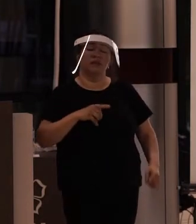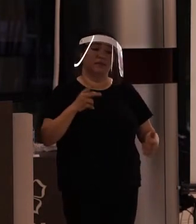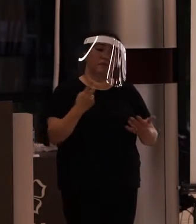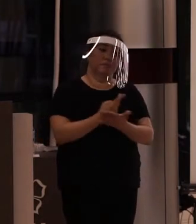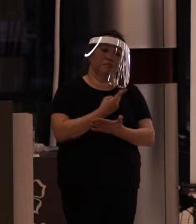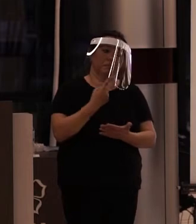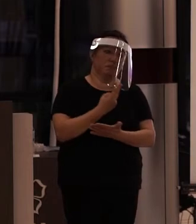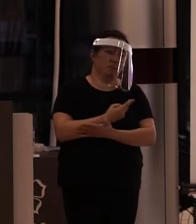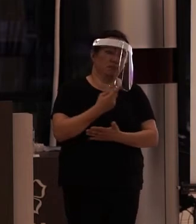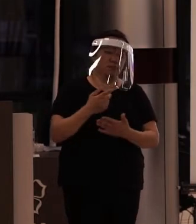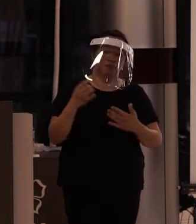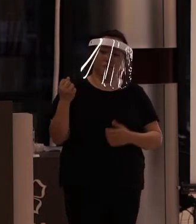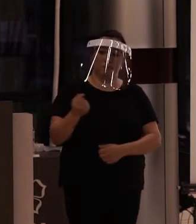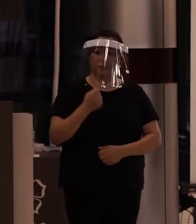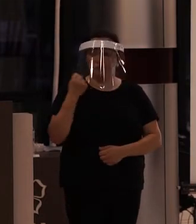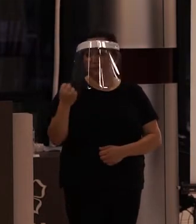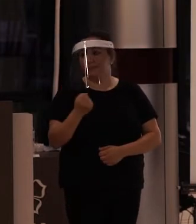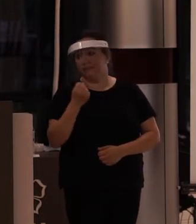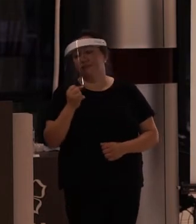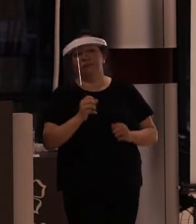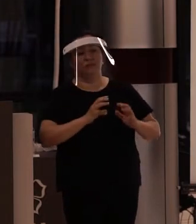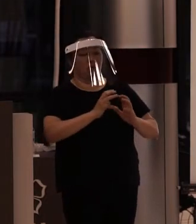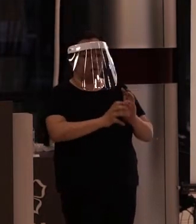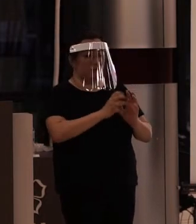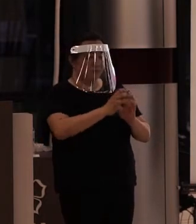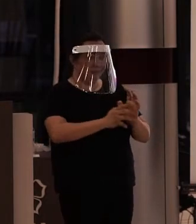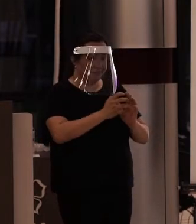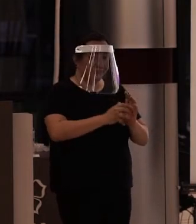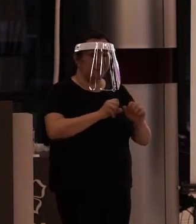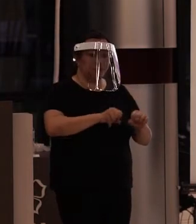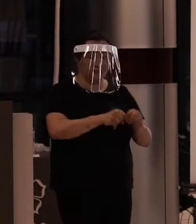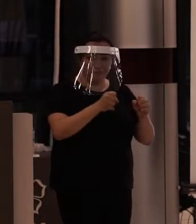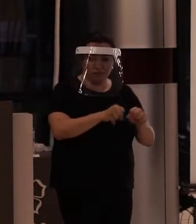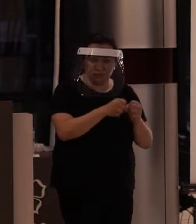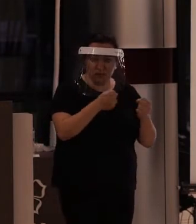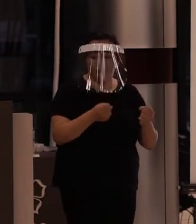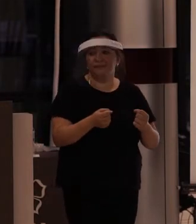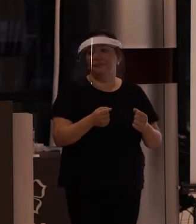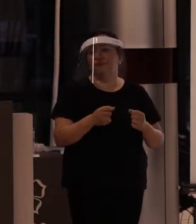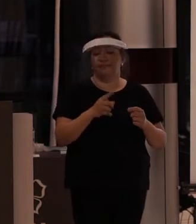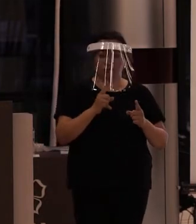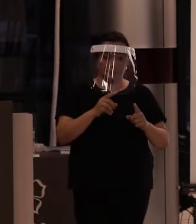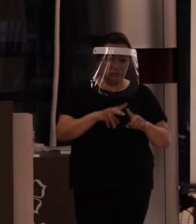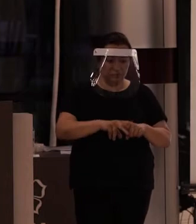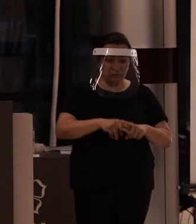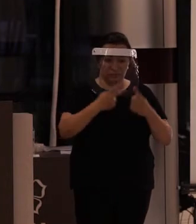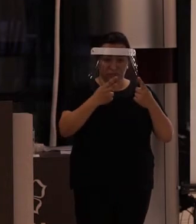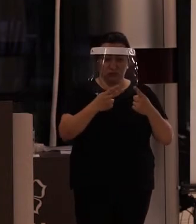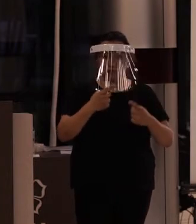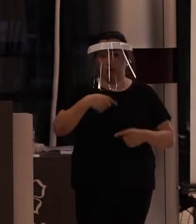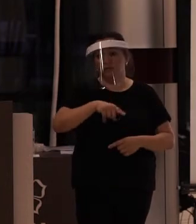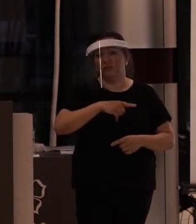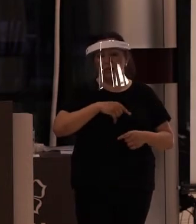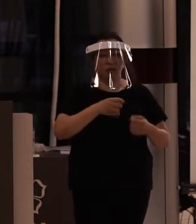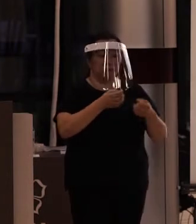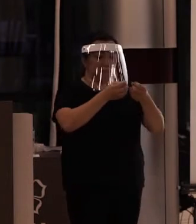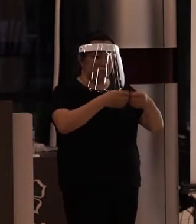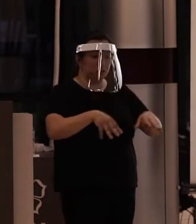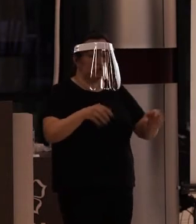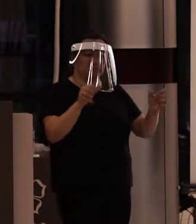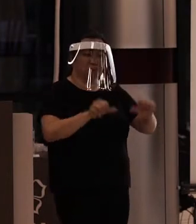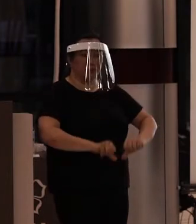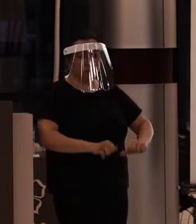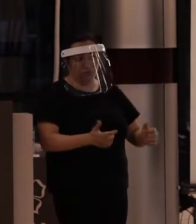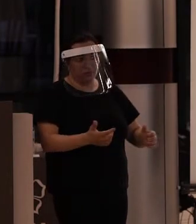mais graves. Um rolamento pode travar, pode empenar o eixo, pode quebrar o eixo, nós podemos ter prejuízos muito